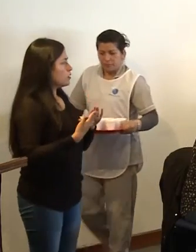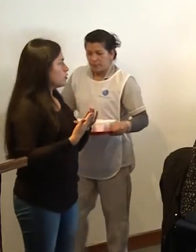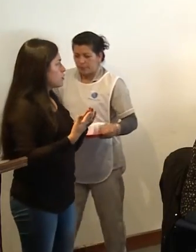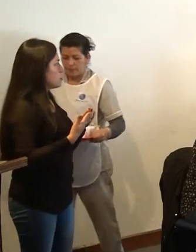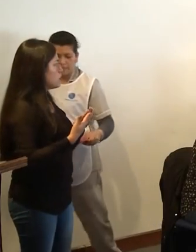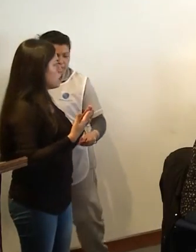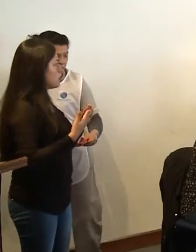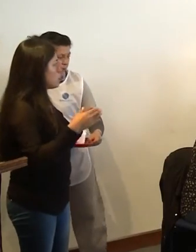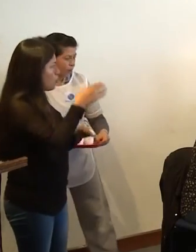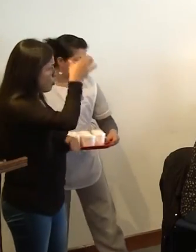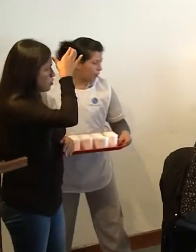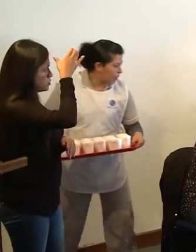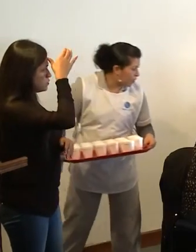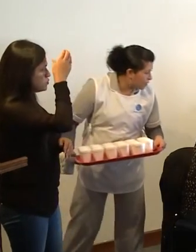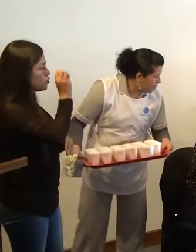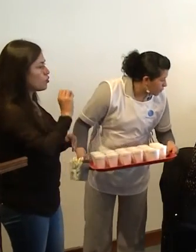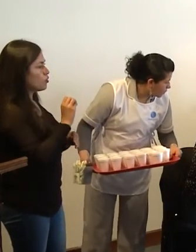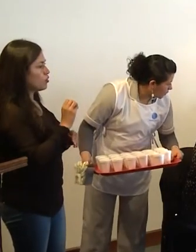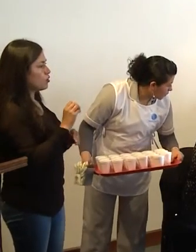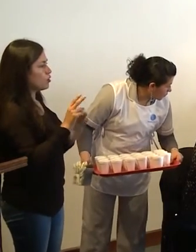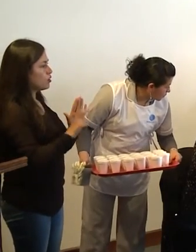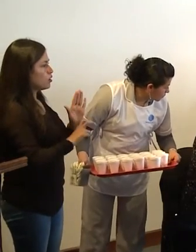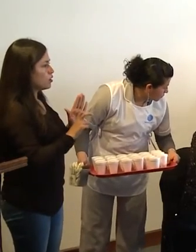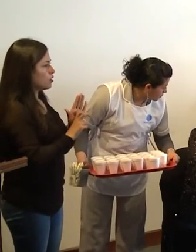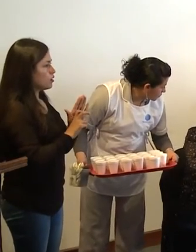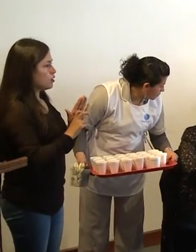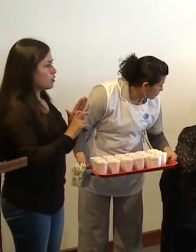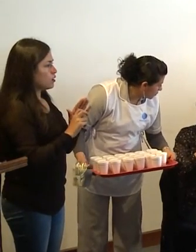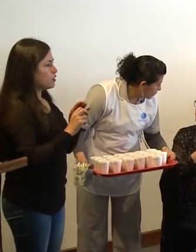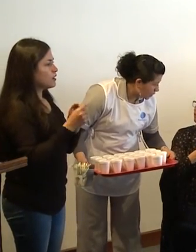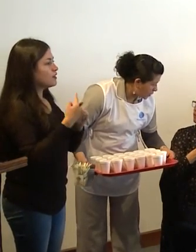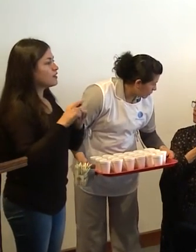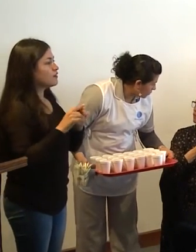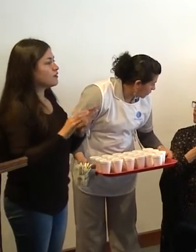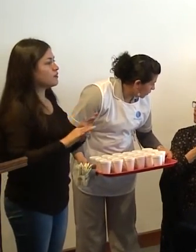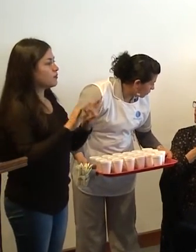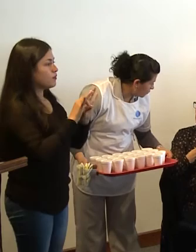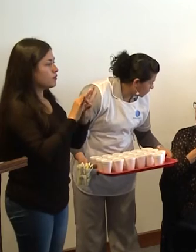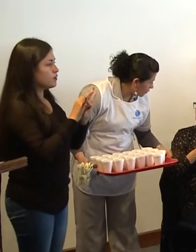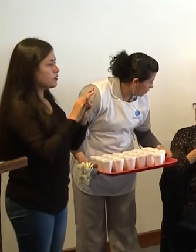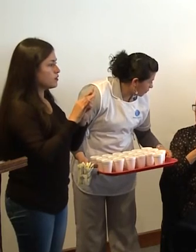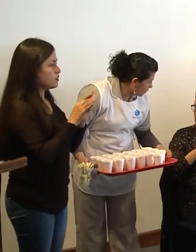concepción, una corriente que pueda incidir